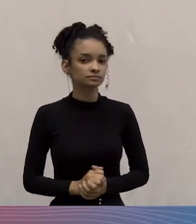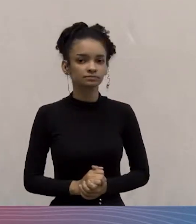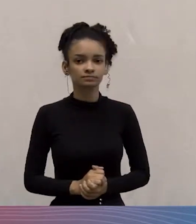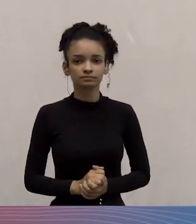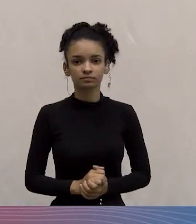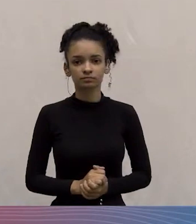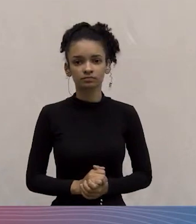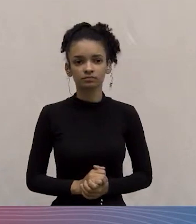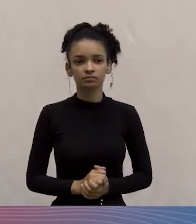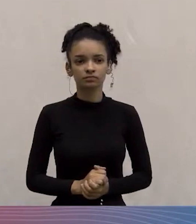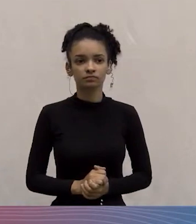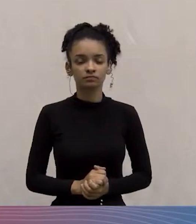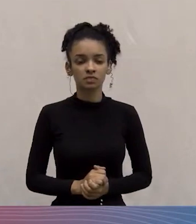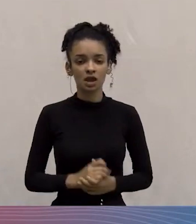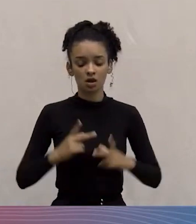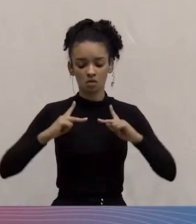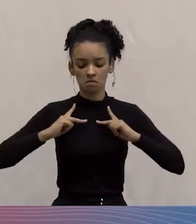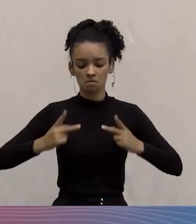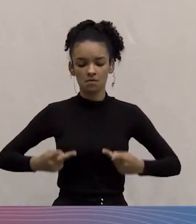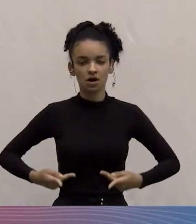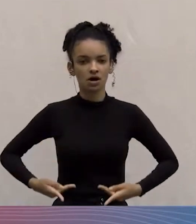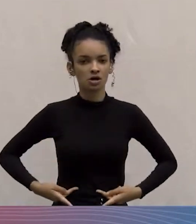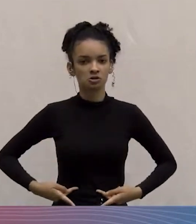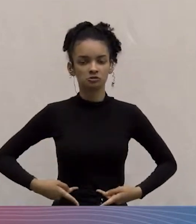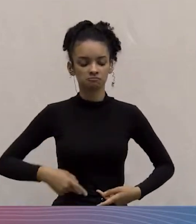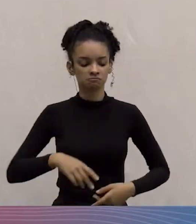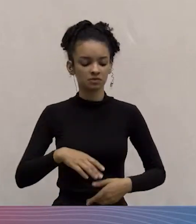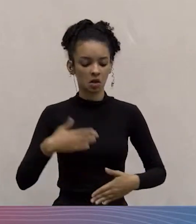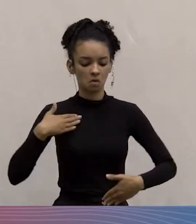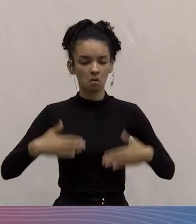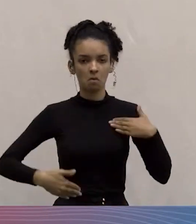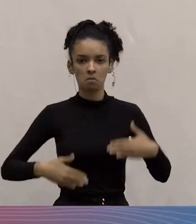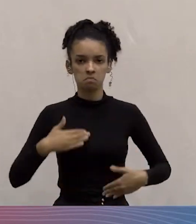Para homem não confiar mais na carne.